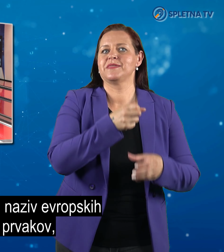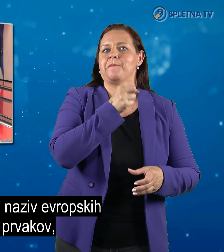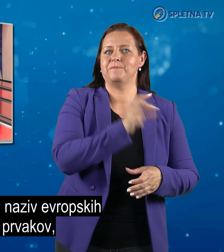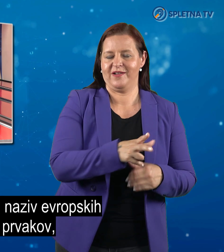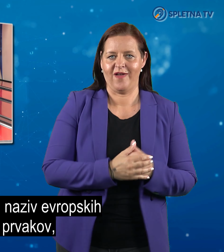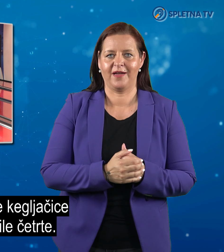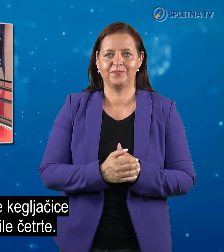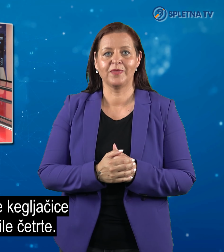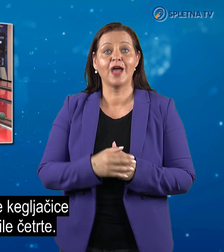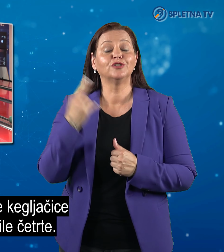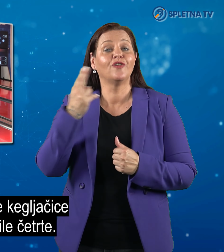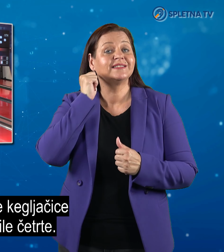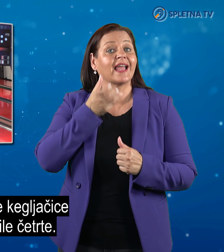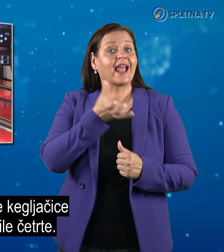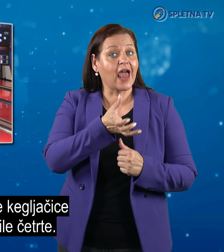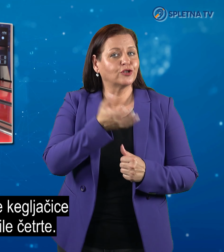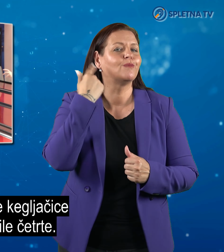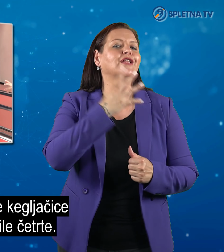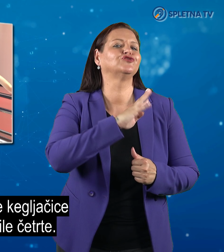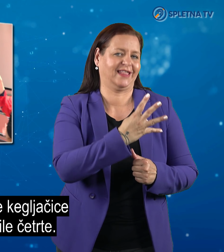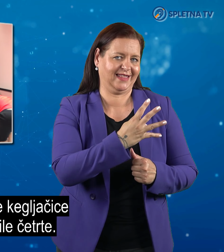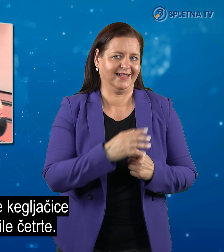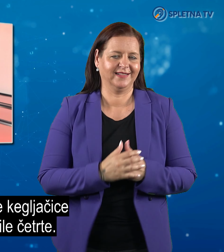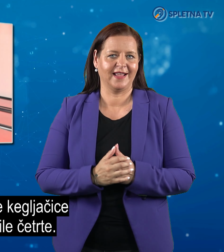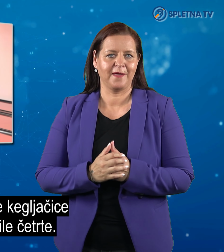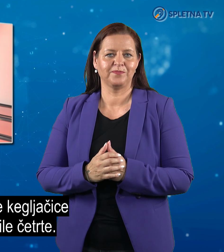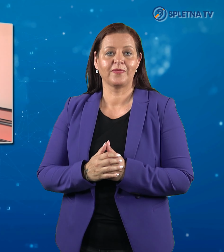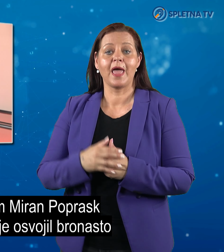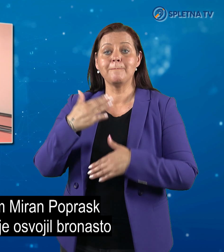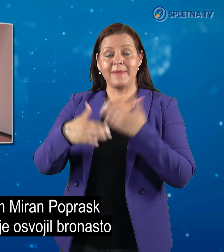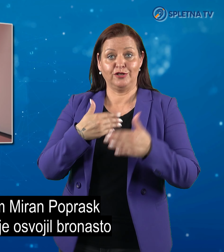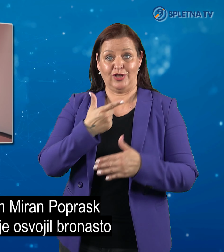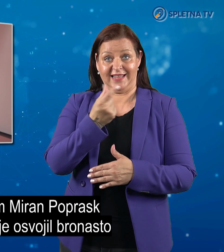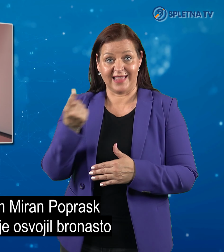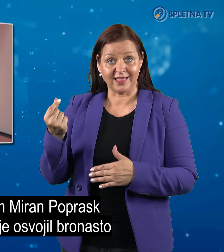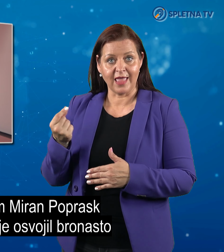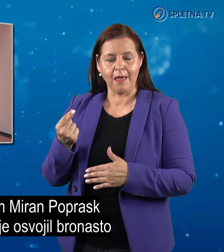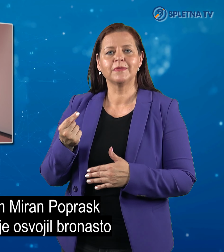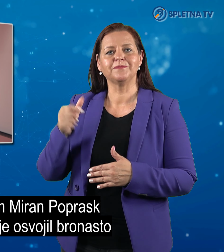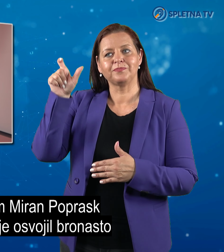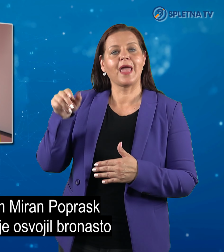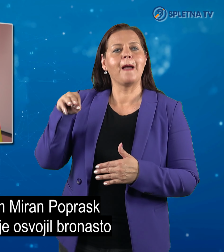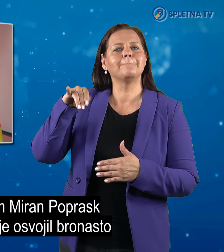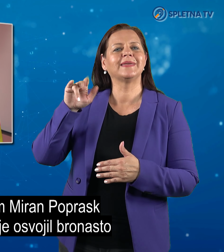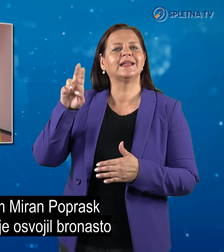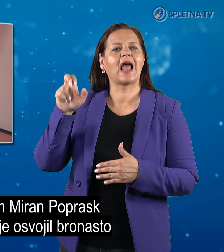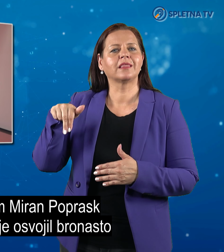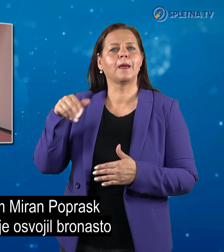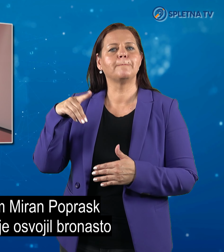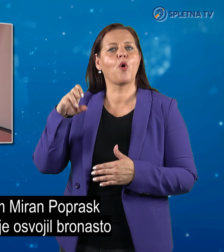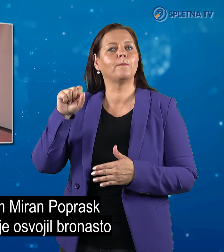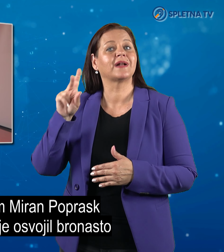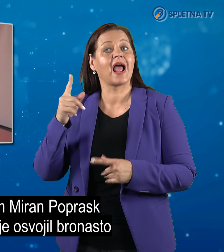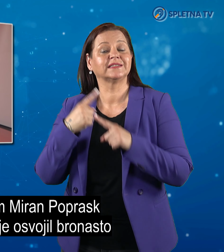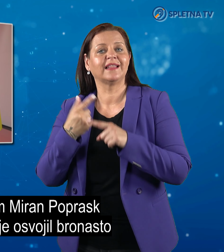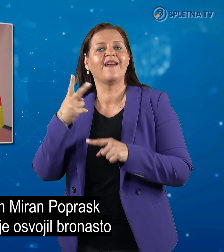naziv evropskih ekipnih prvakov, slovenske kegljačice pa so bile 4. Mešani tandem Miran Poprask in